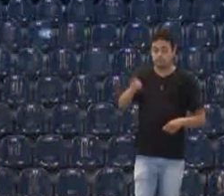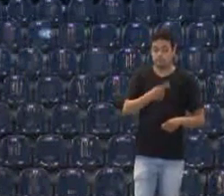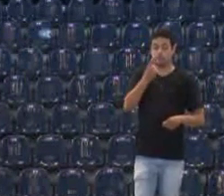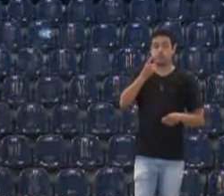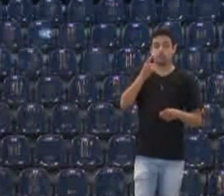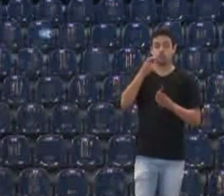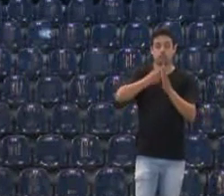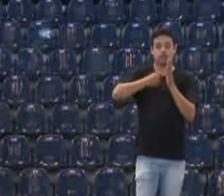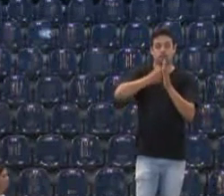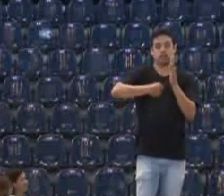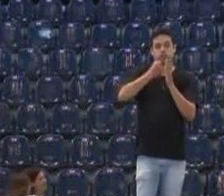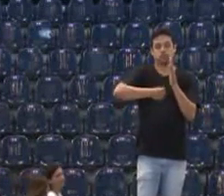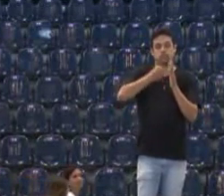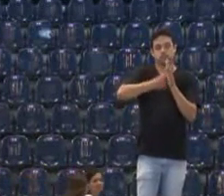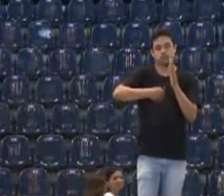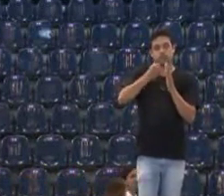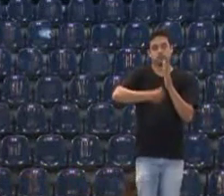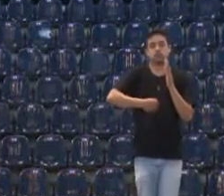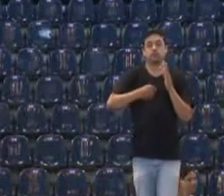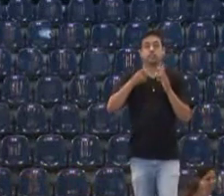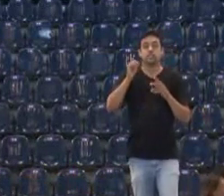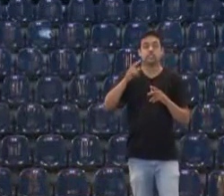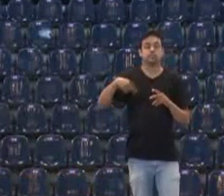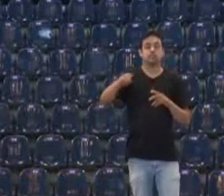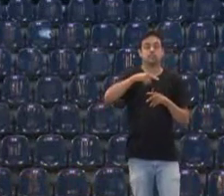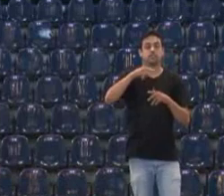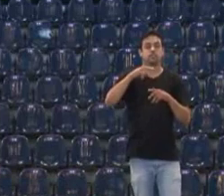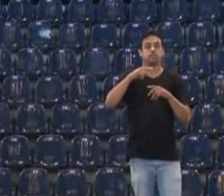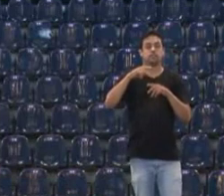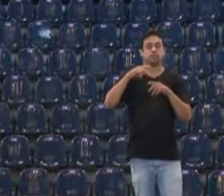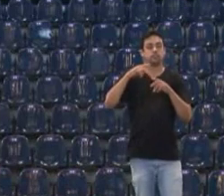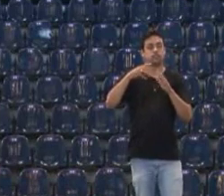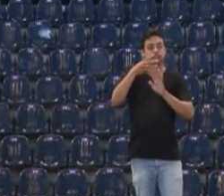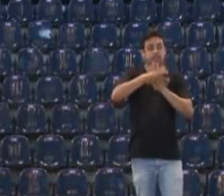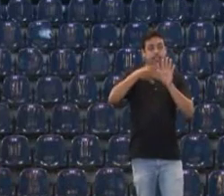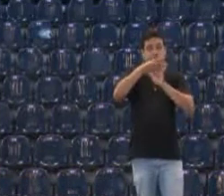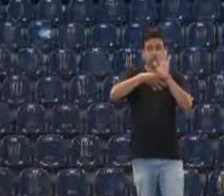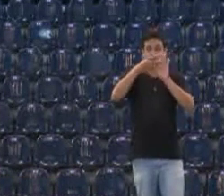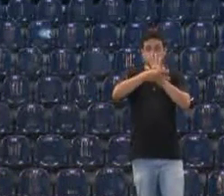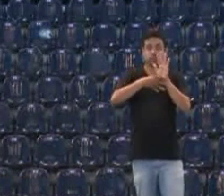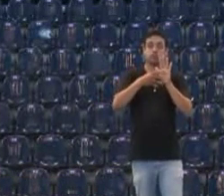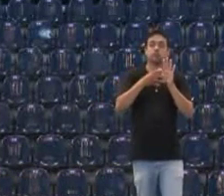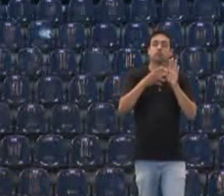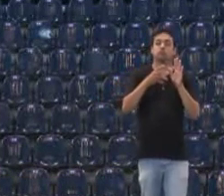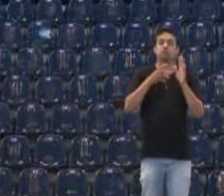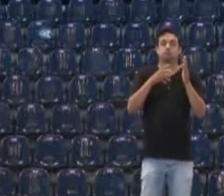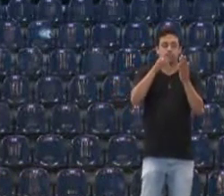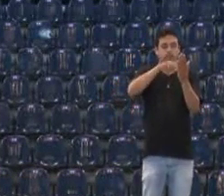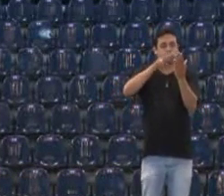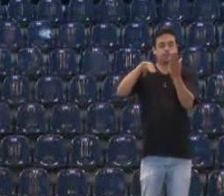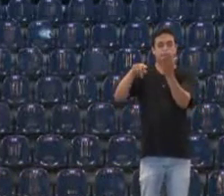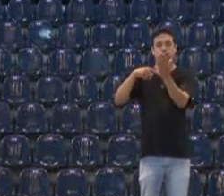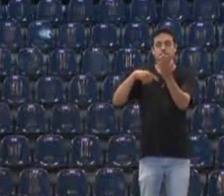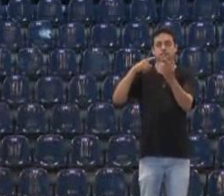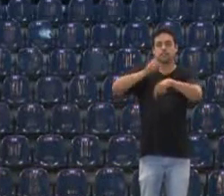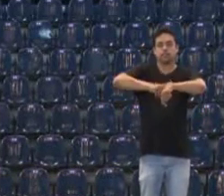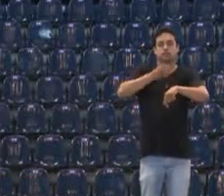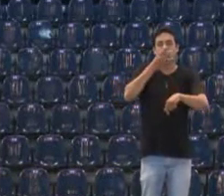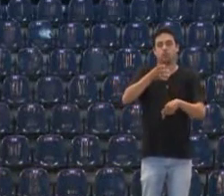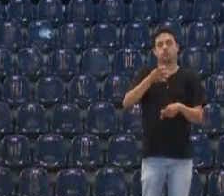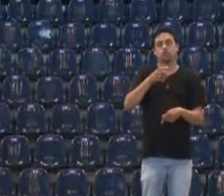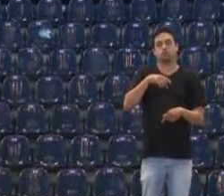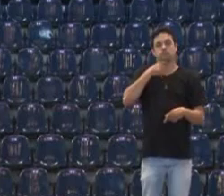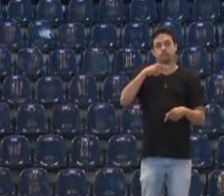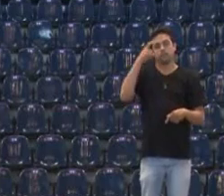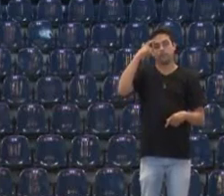redações. Se o seu texto for ilegível, possivelmente ele não tem como ser corrigido, ou ter uma boa nota.